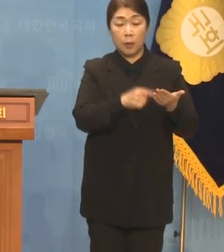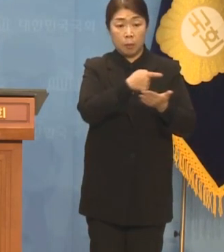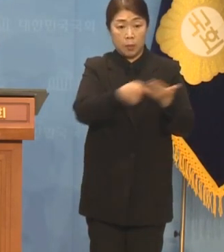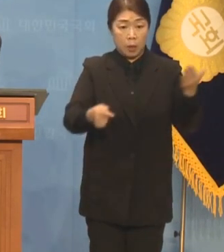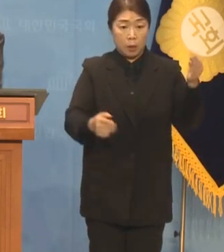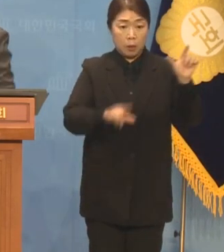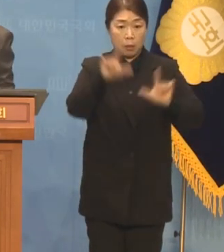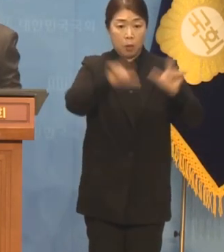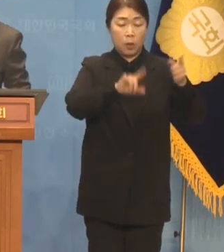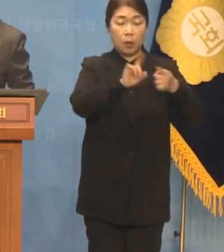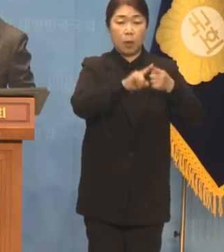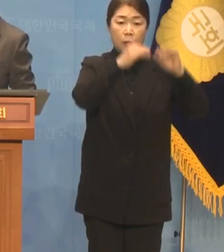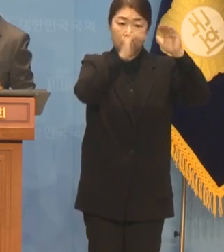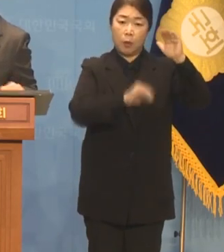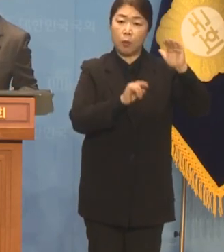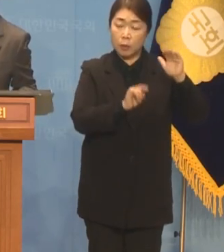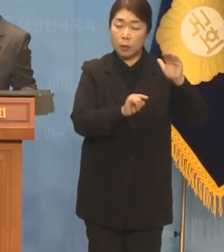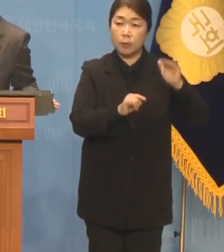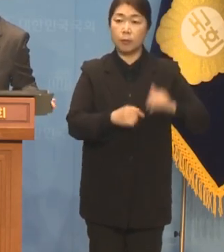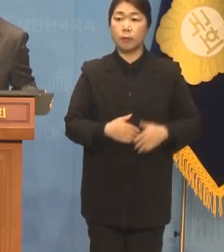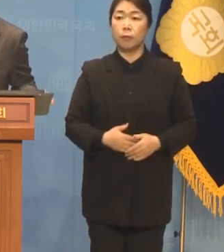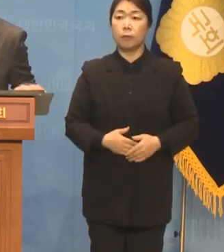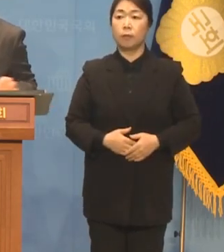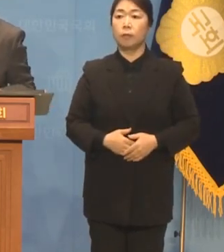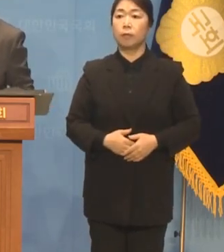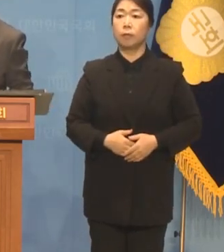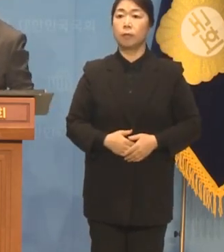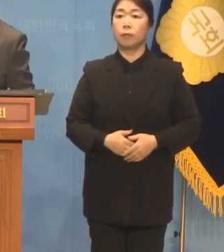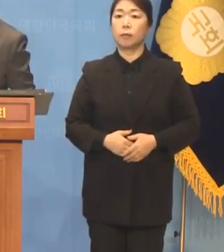상황에 대한 내용은